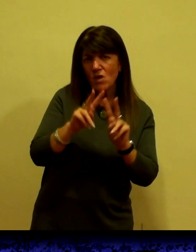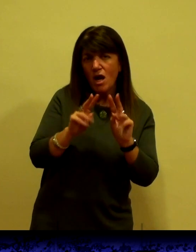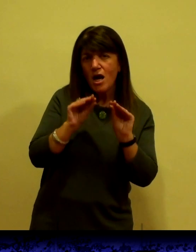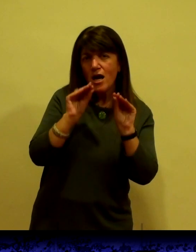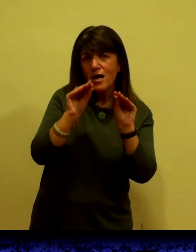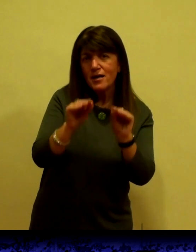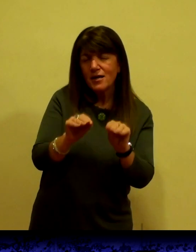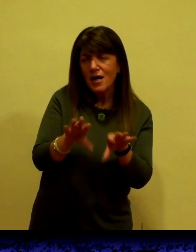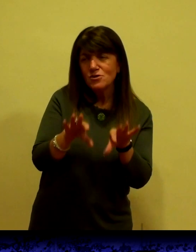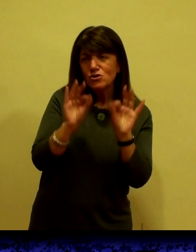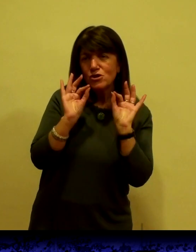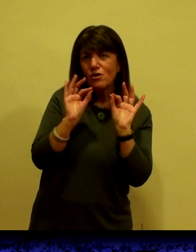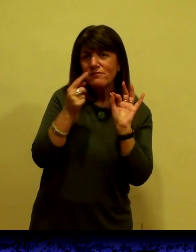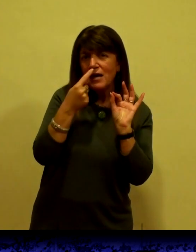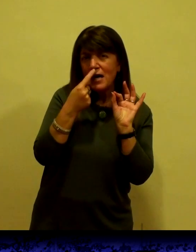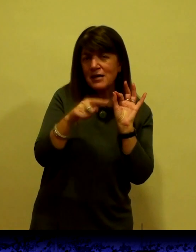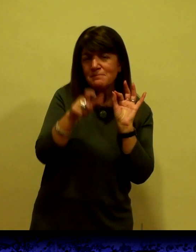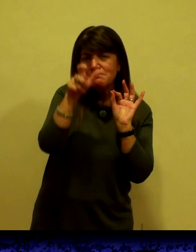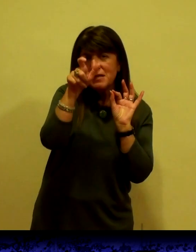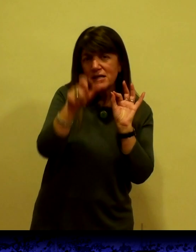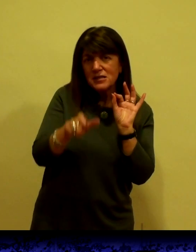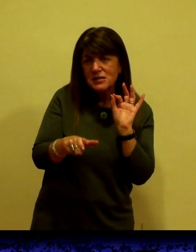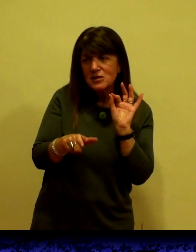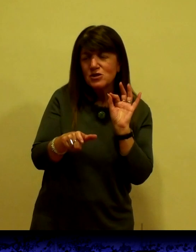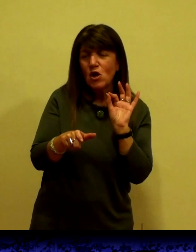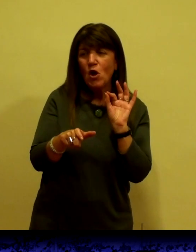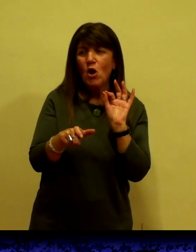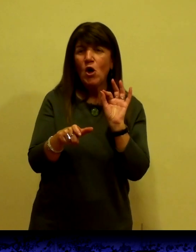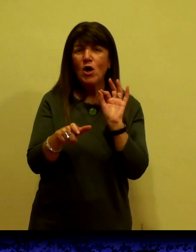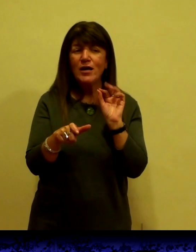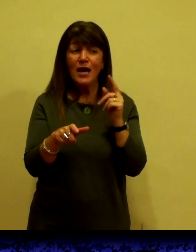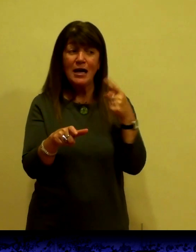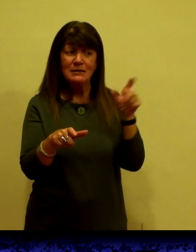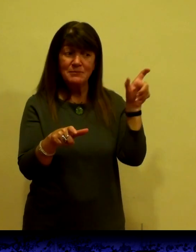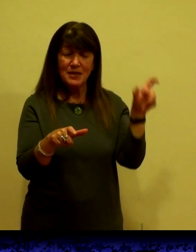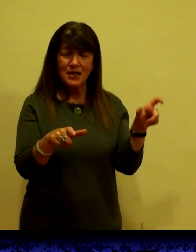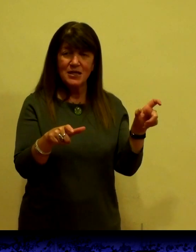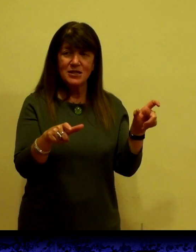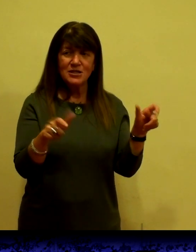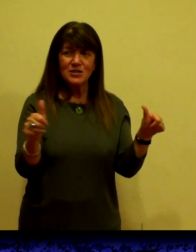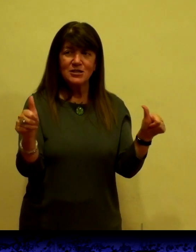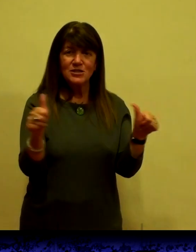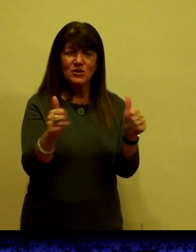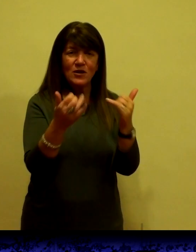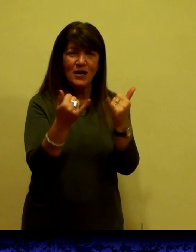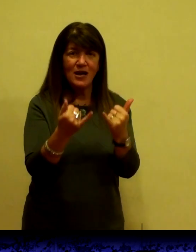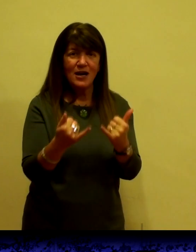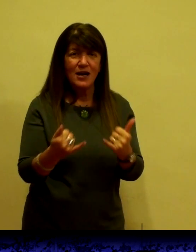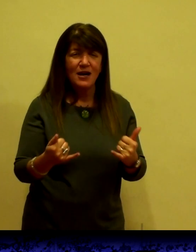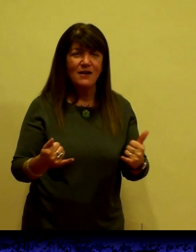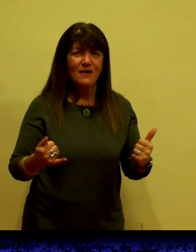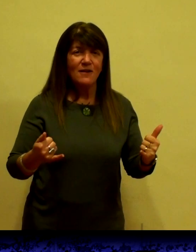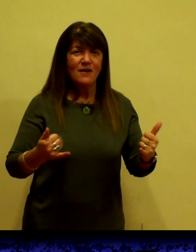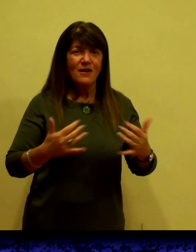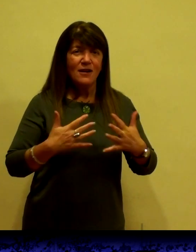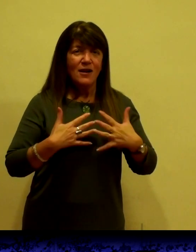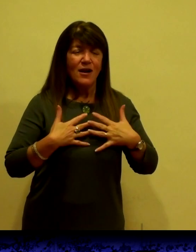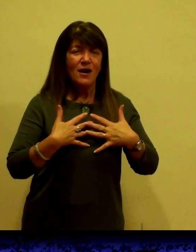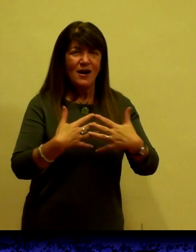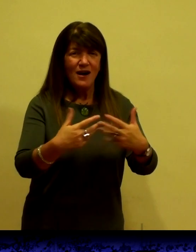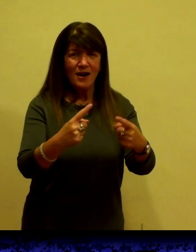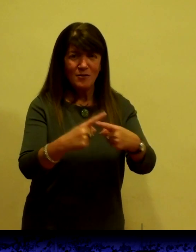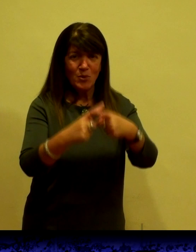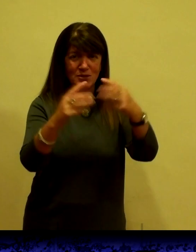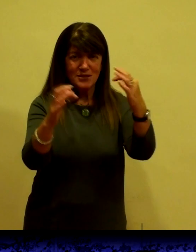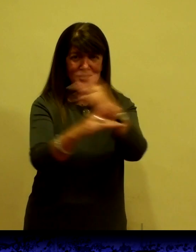che potesse avere dell'empatia e della sintonia, no? Si cerca di mettere le persone nelle condizioni di operare